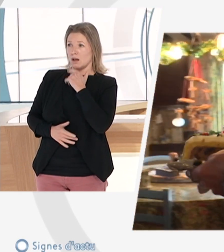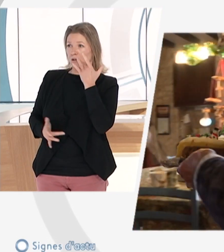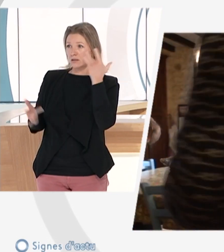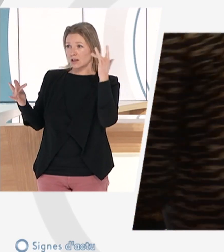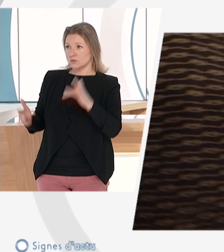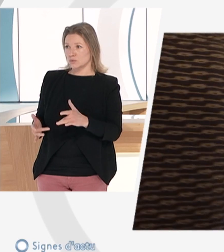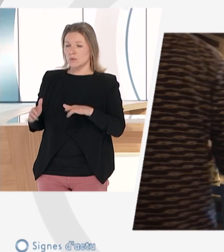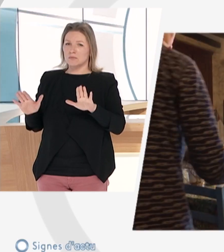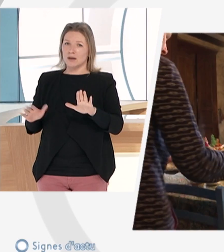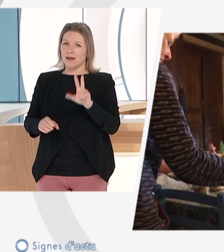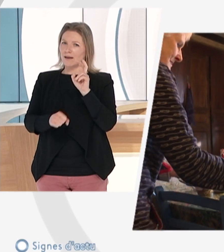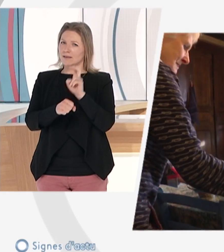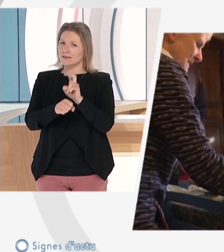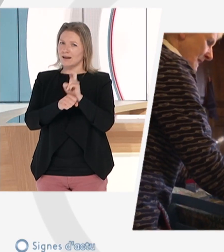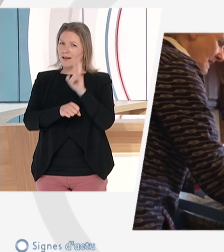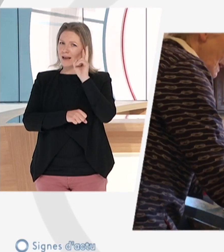fidèles aux traditions britanniques.